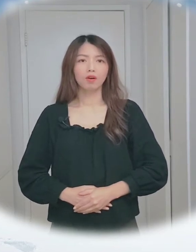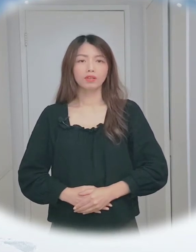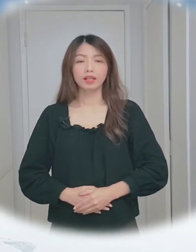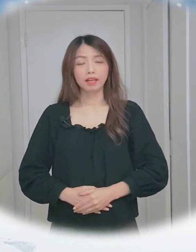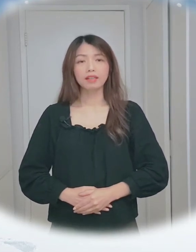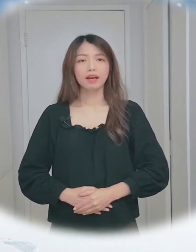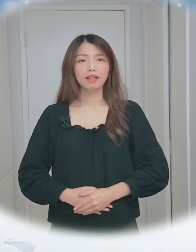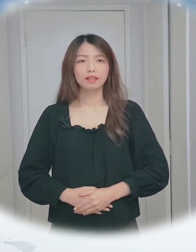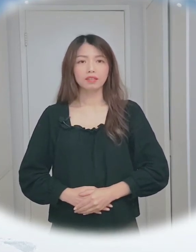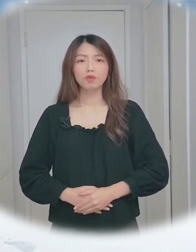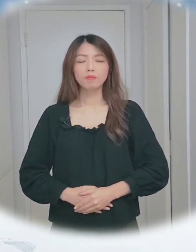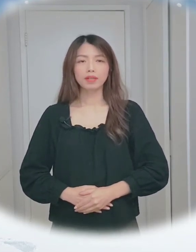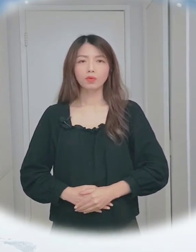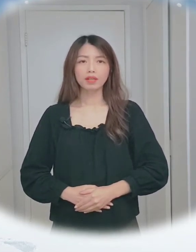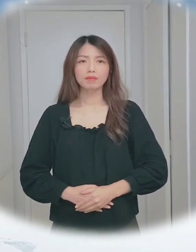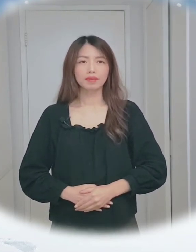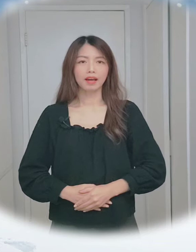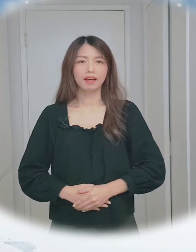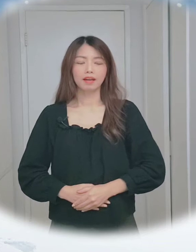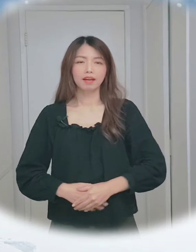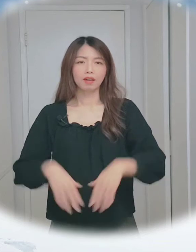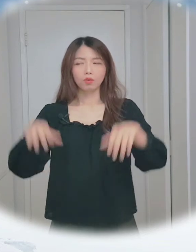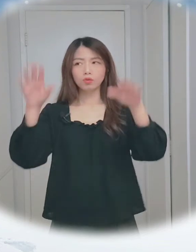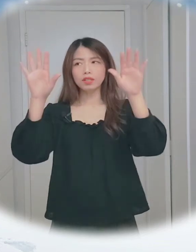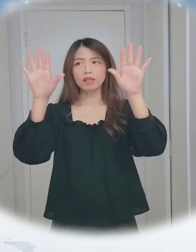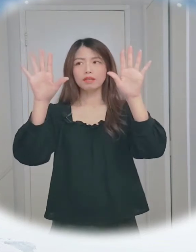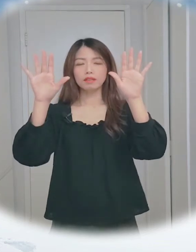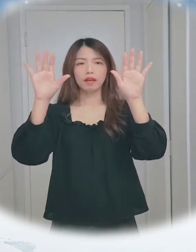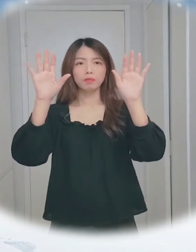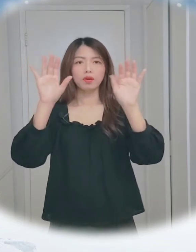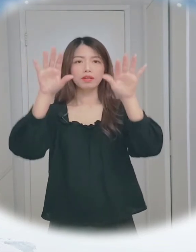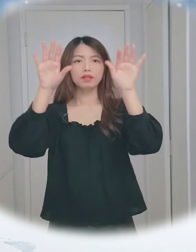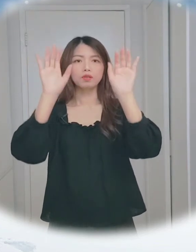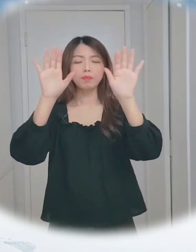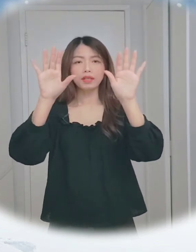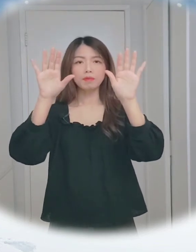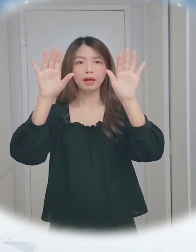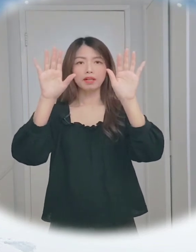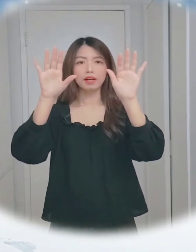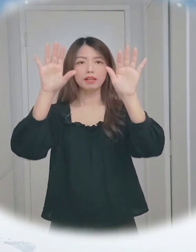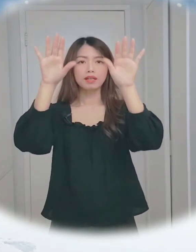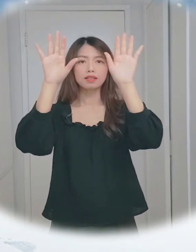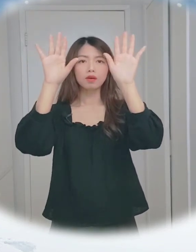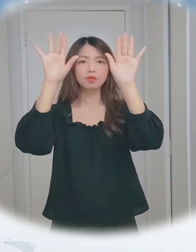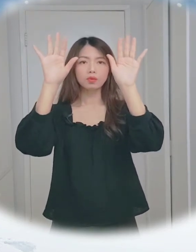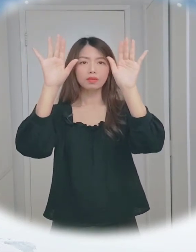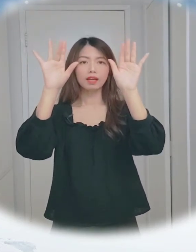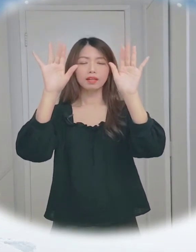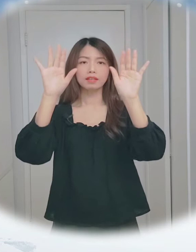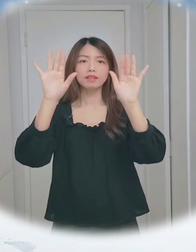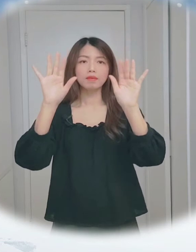그냥 내리다 이게 수어만 하도록 하겠습니다. 눈이 내린 듯한 표현은 손바닥이 밖을 향하게 해서